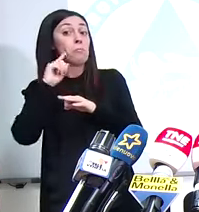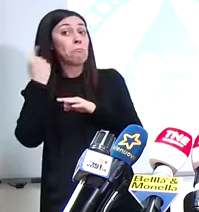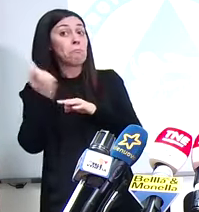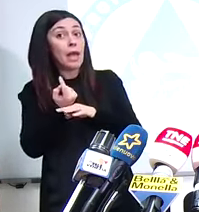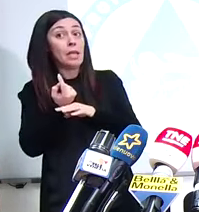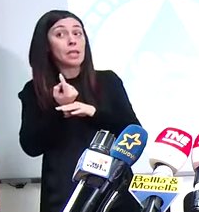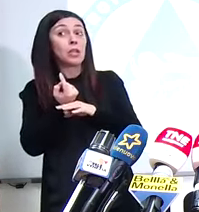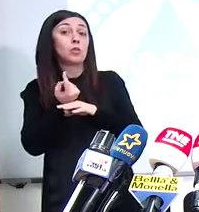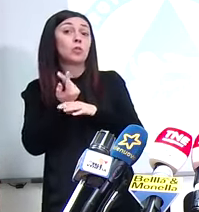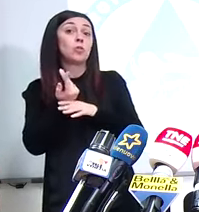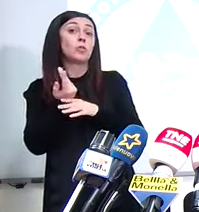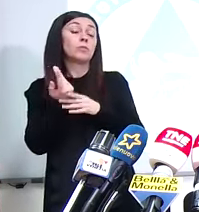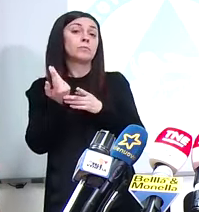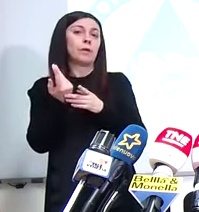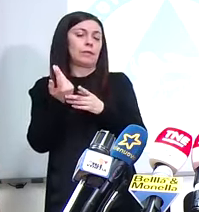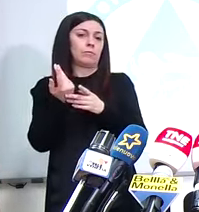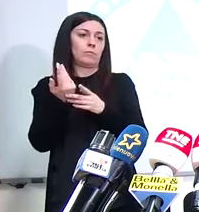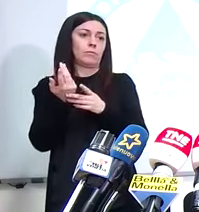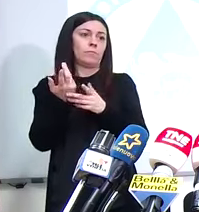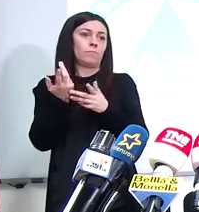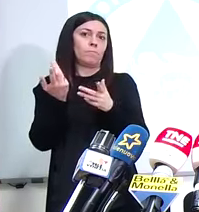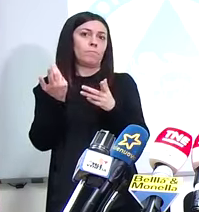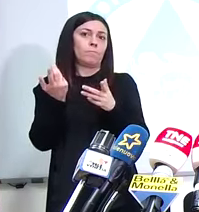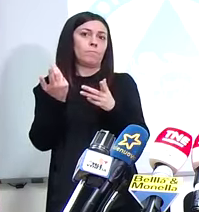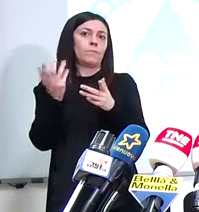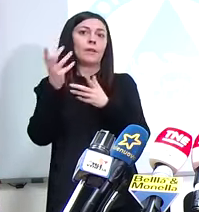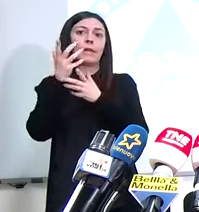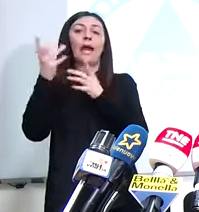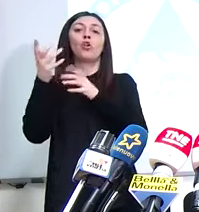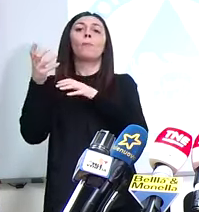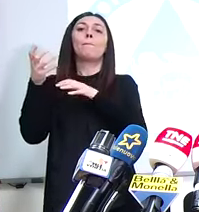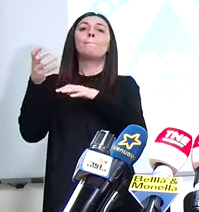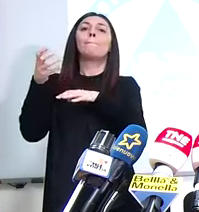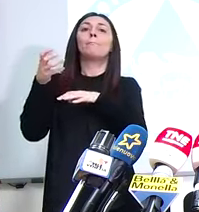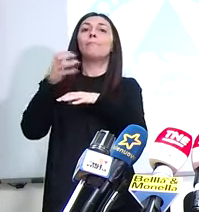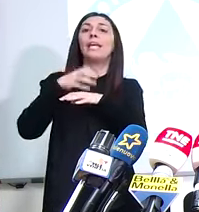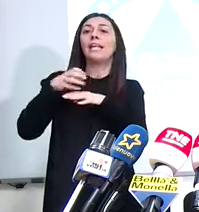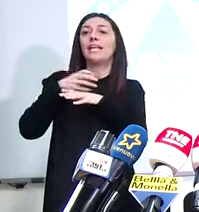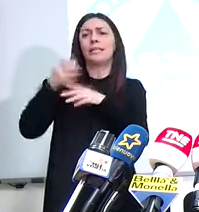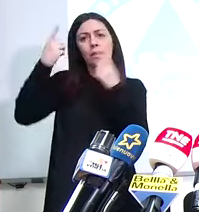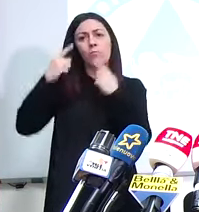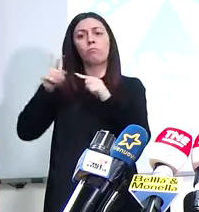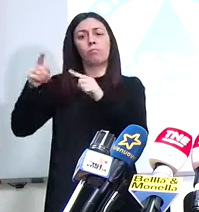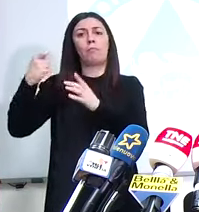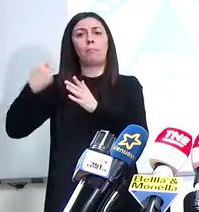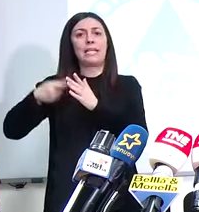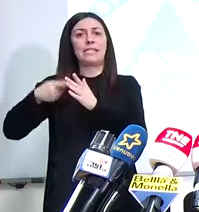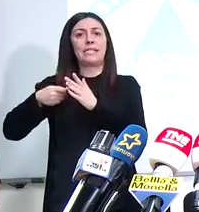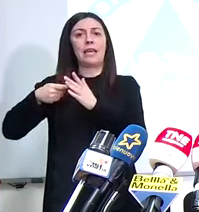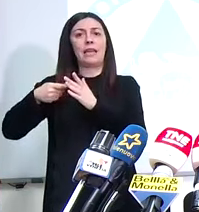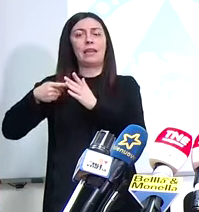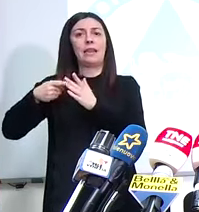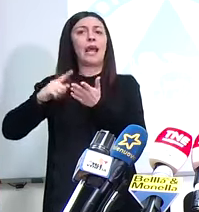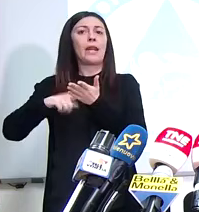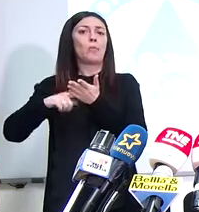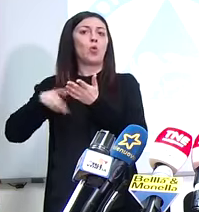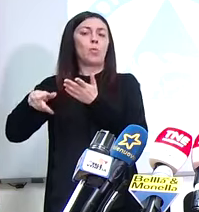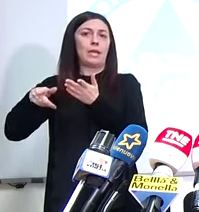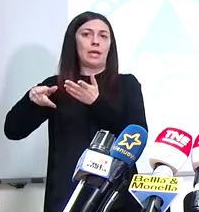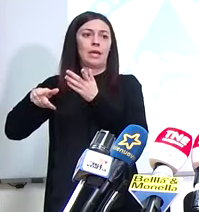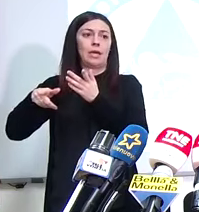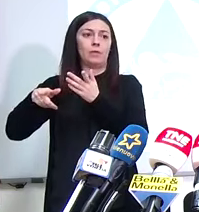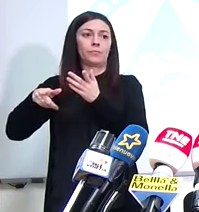che ne lasciate dei ministri che compete al presidente al presidente della repubblica in sintonia con il